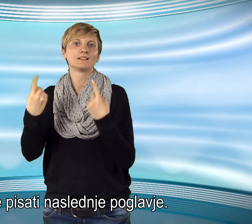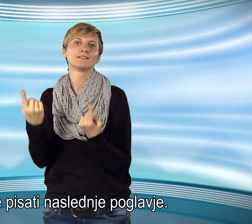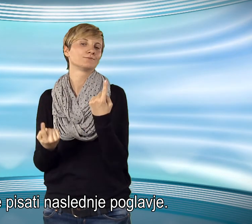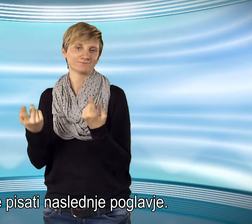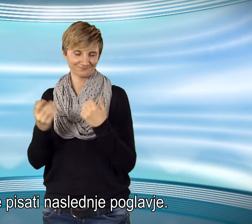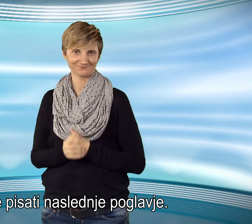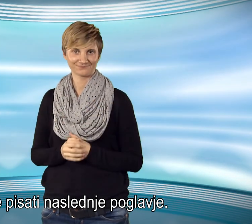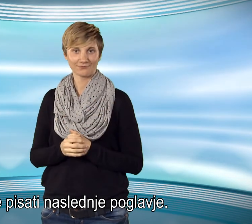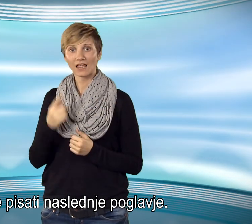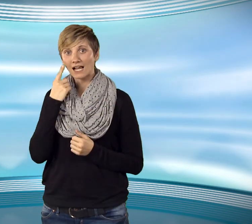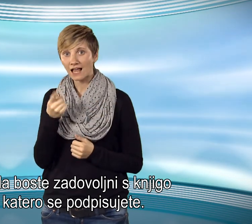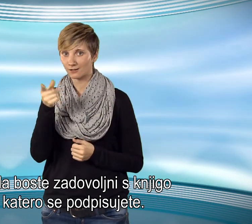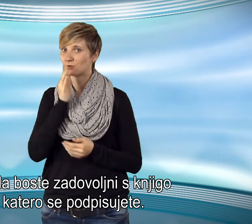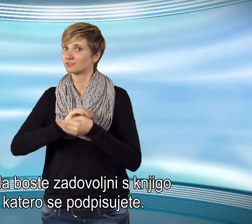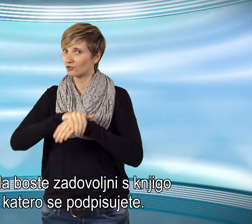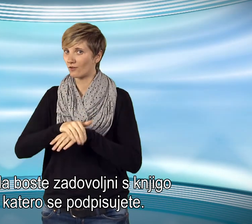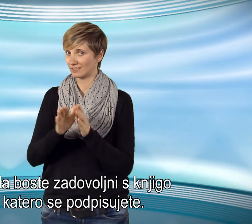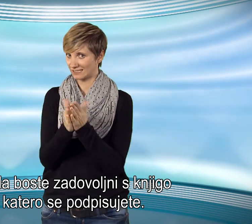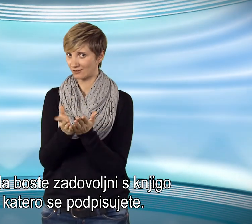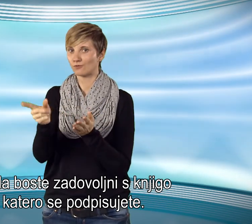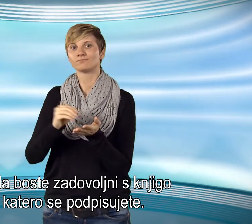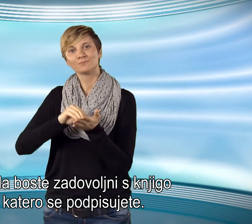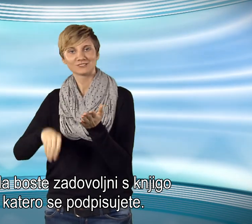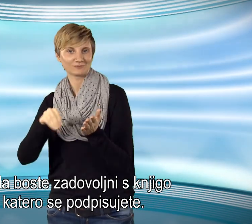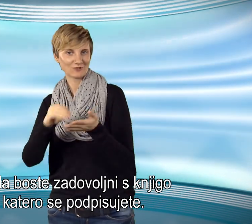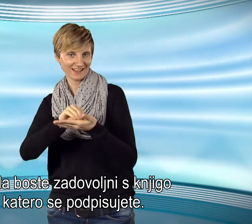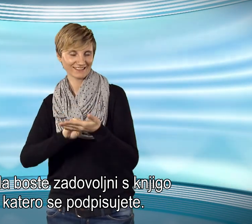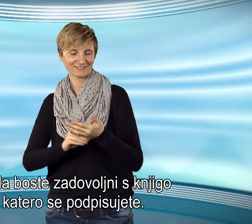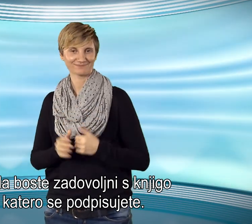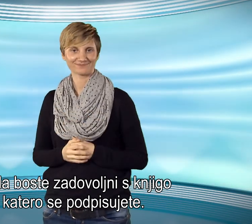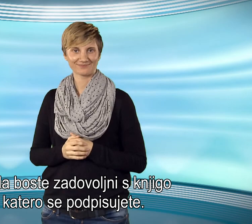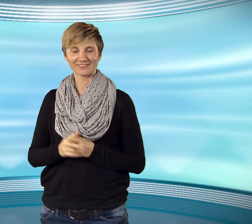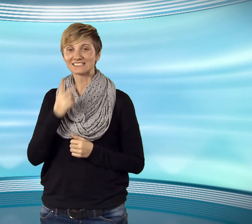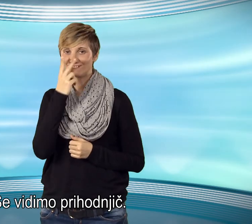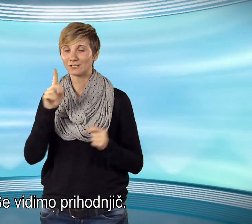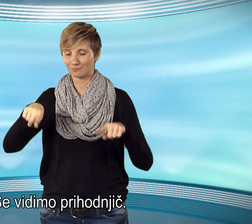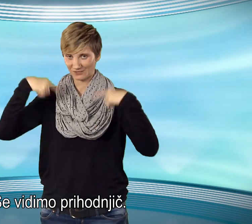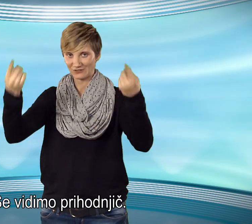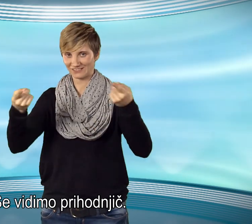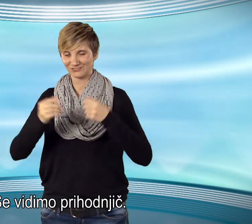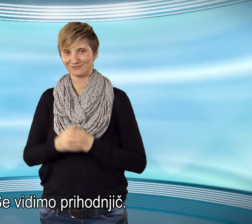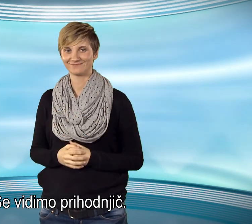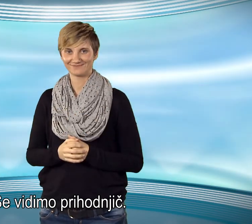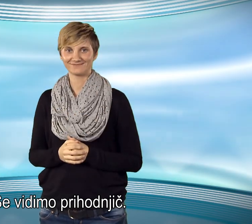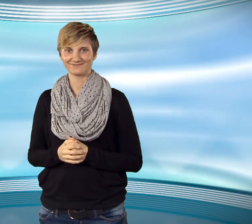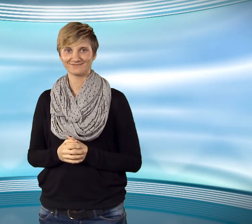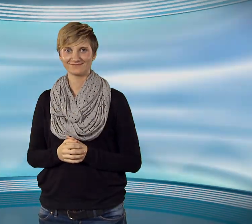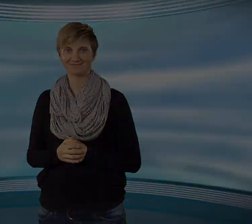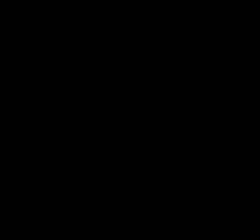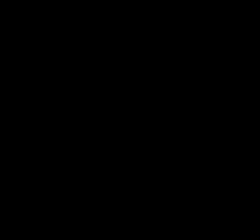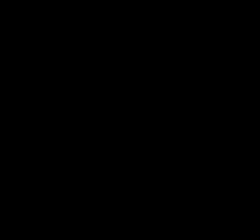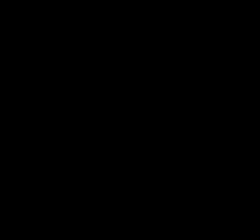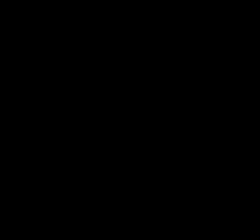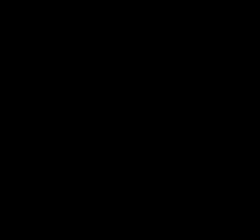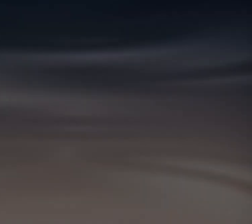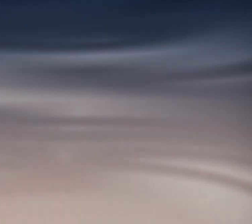pisati naslednje poglavje. Glejte, da boste zadovoljni s knjigo, na katero se podpisujete. Se vidimo prihodnjič.